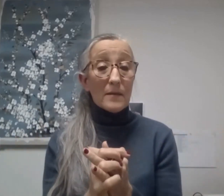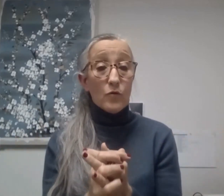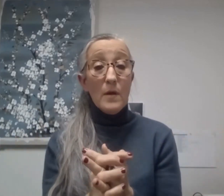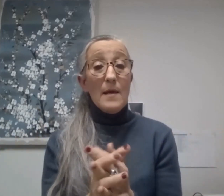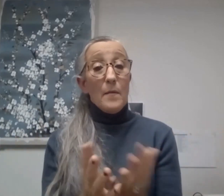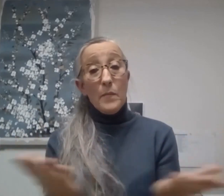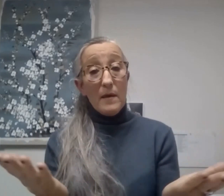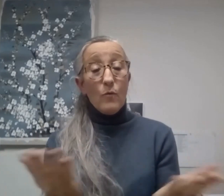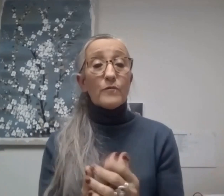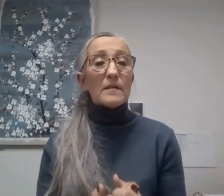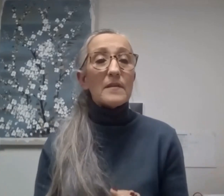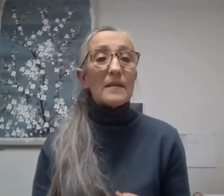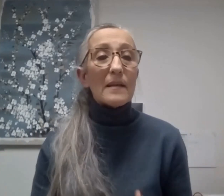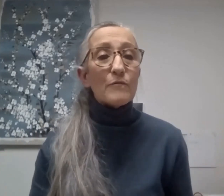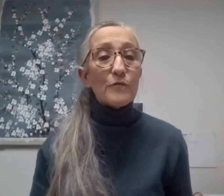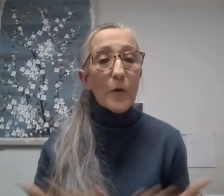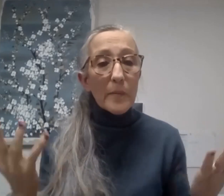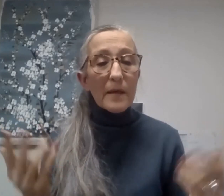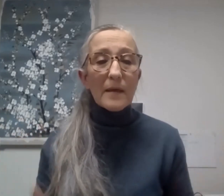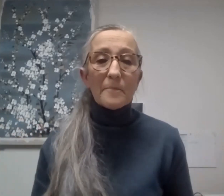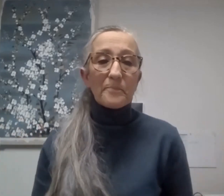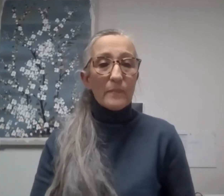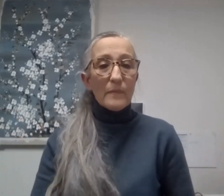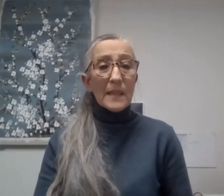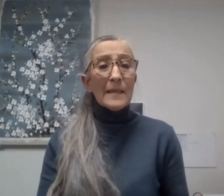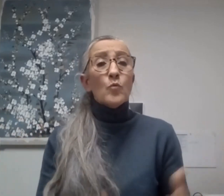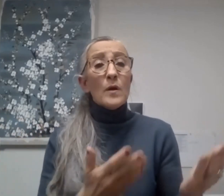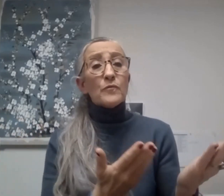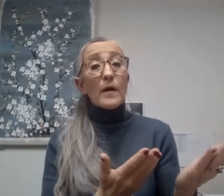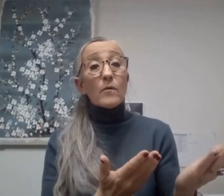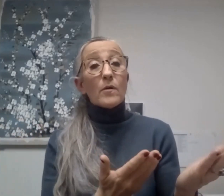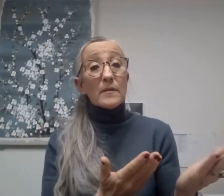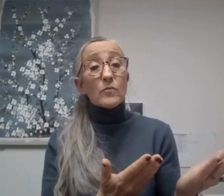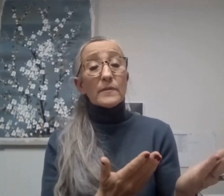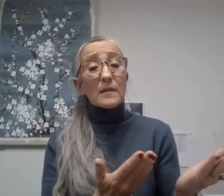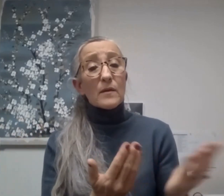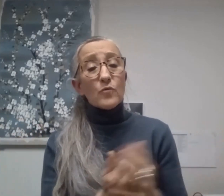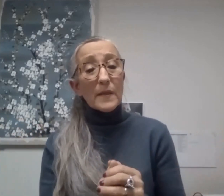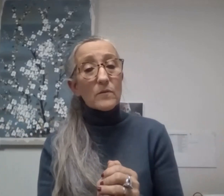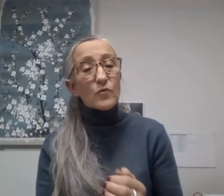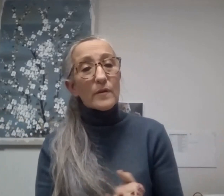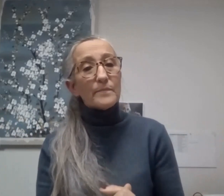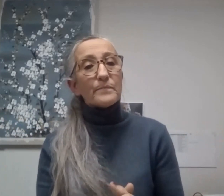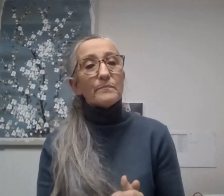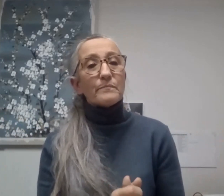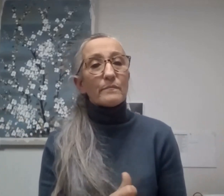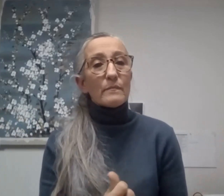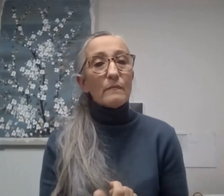l'instant l'interaction, mais on vous invite à aller vous former et au moins pouvoir rentrer en contact avec une personne